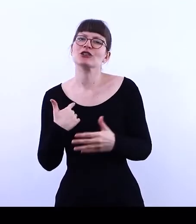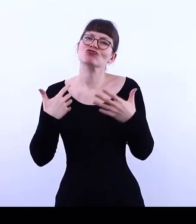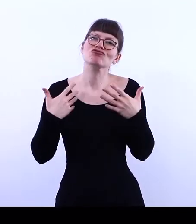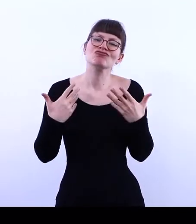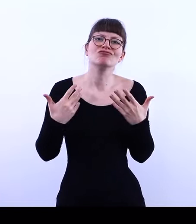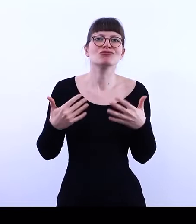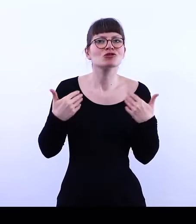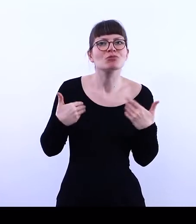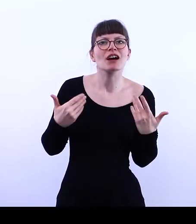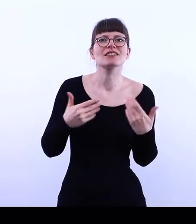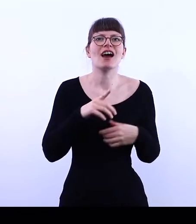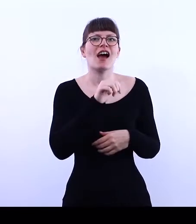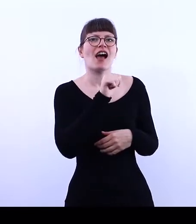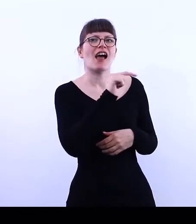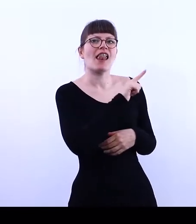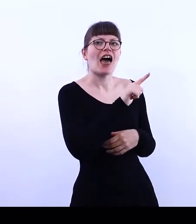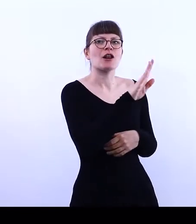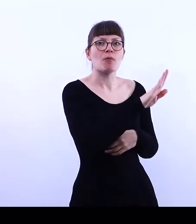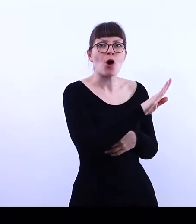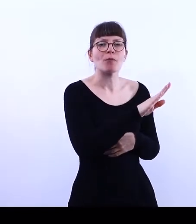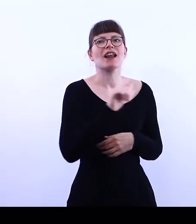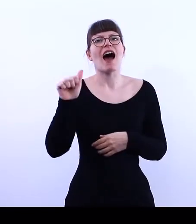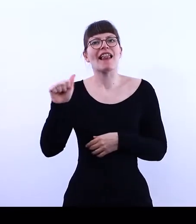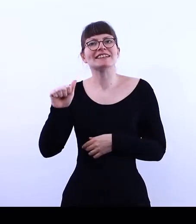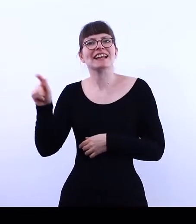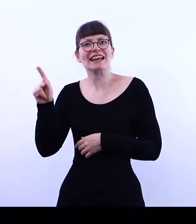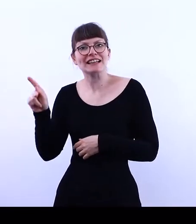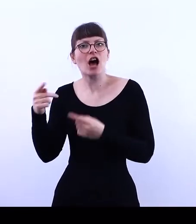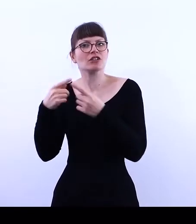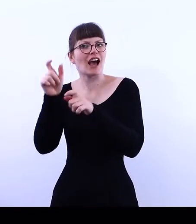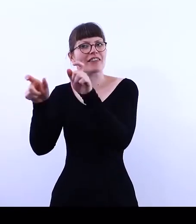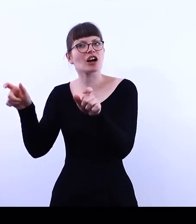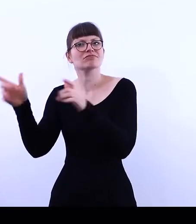Alexander Kitterer sowie Katrin Hünemörder alles erzählen werden. Viel Spaß bei dieser Session.